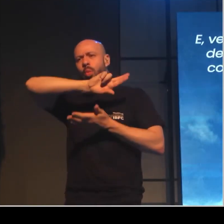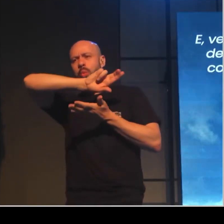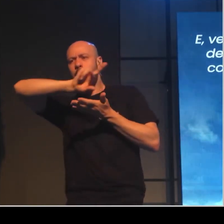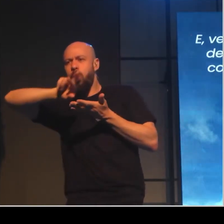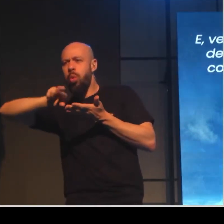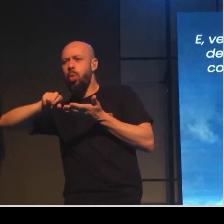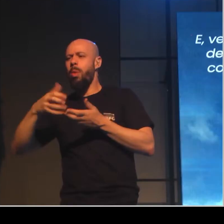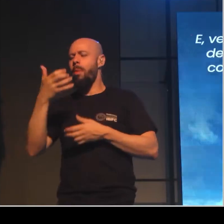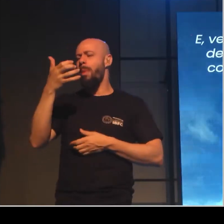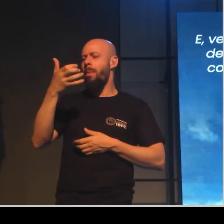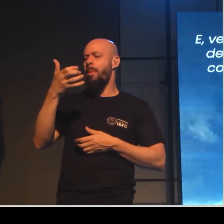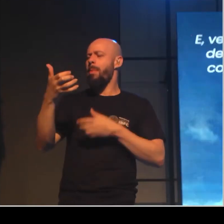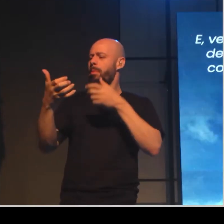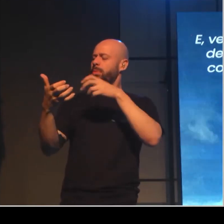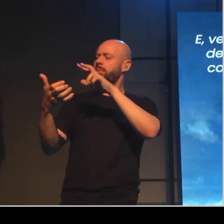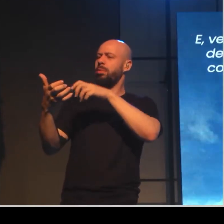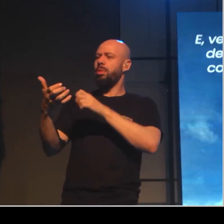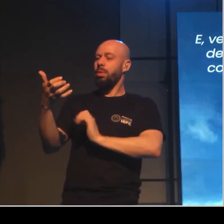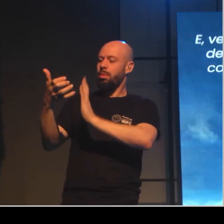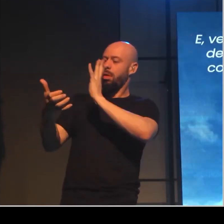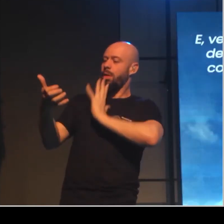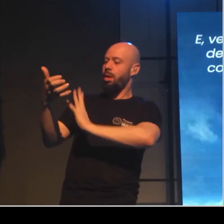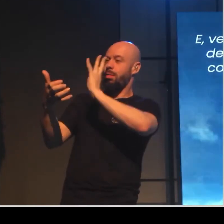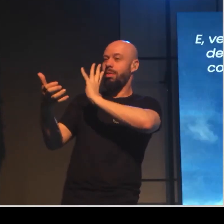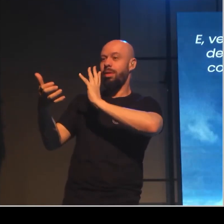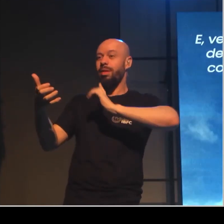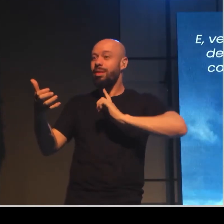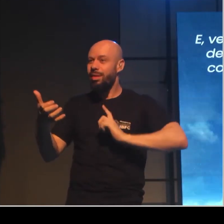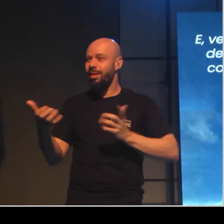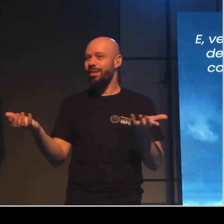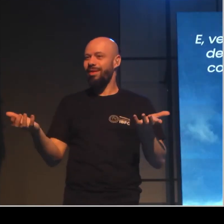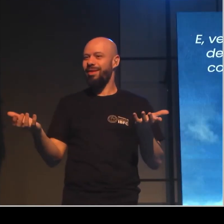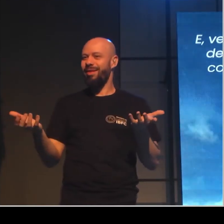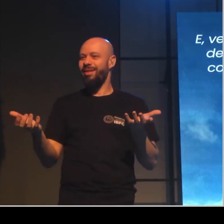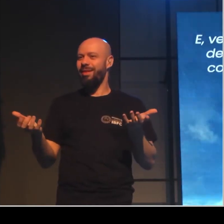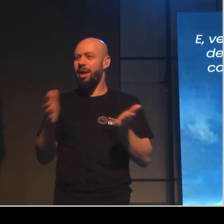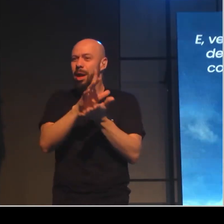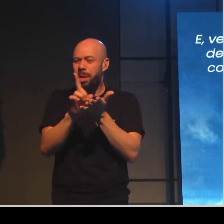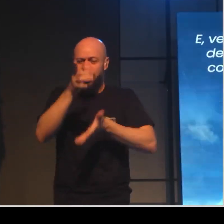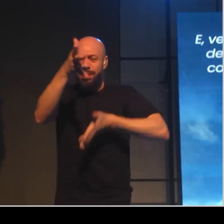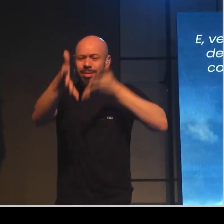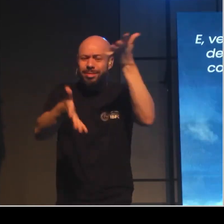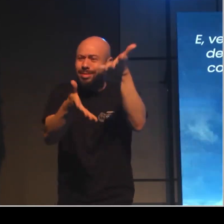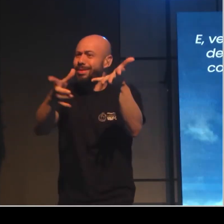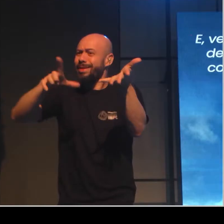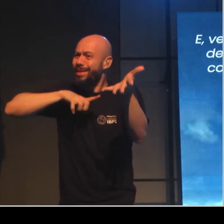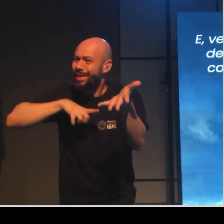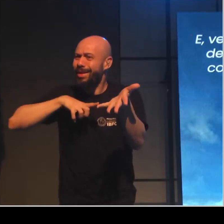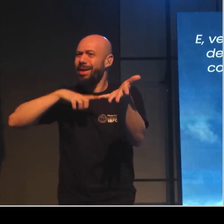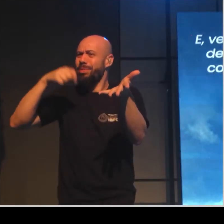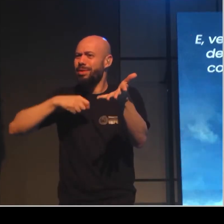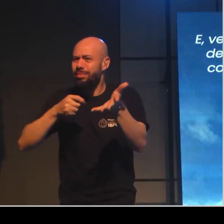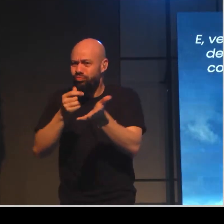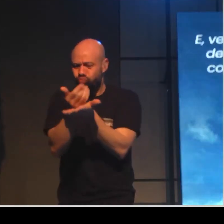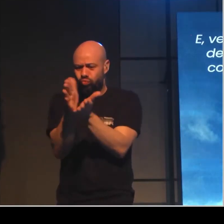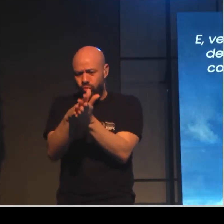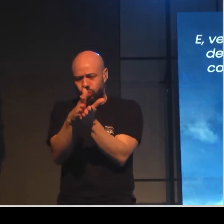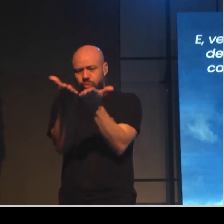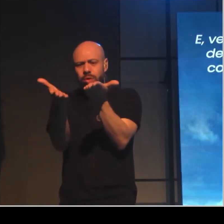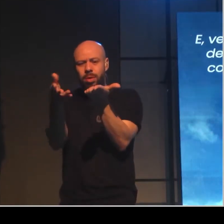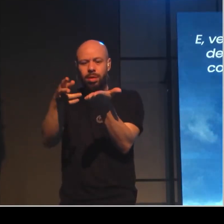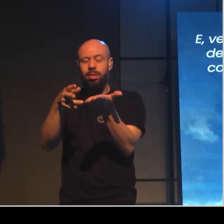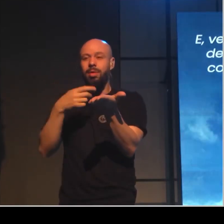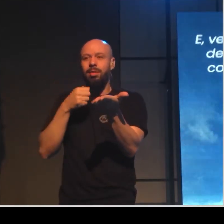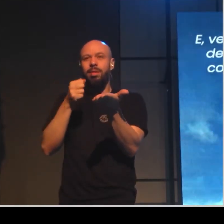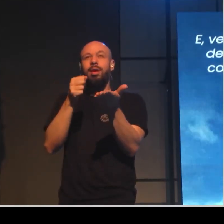Leia, medite, que isso vai lhe abrir a sua mente. Não como um ritual destituído, não